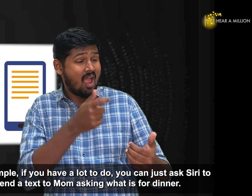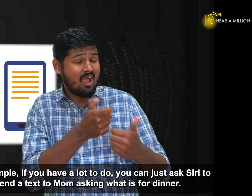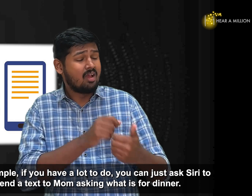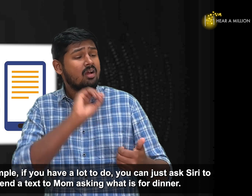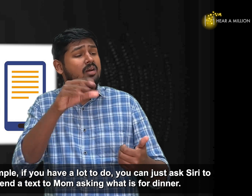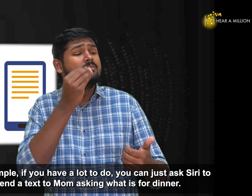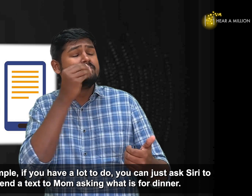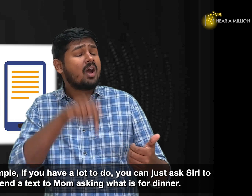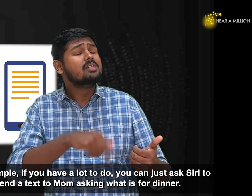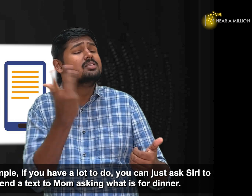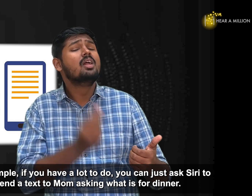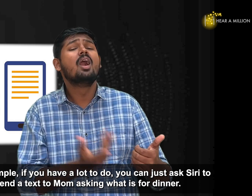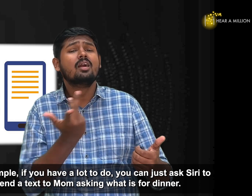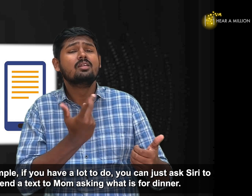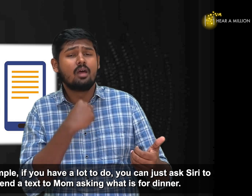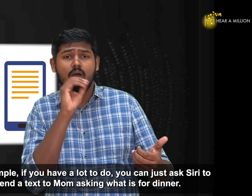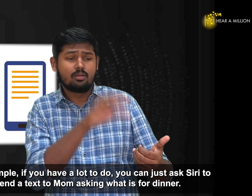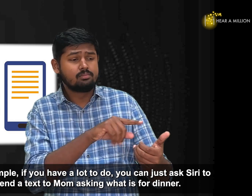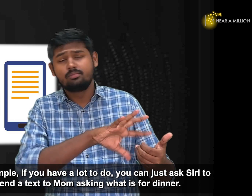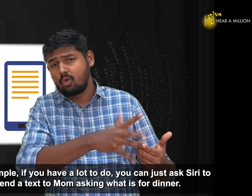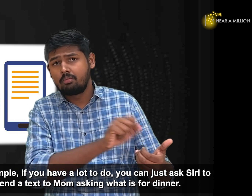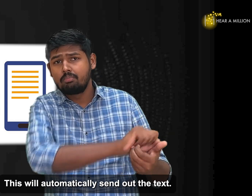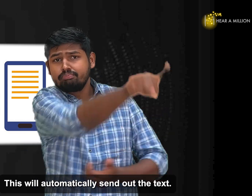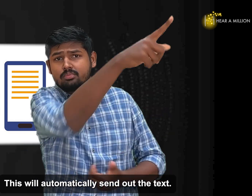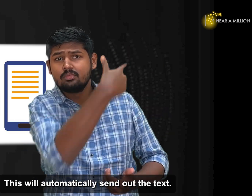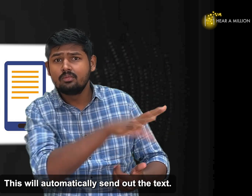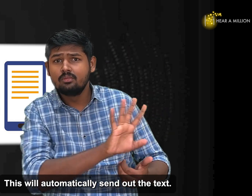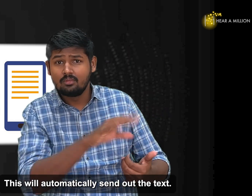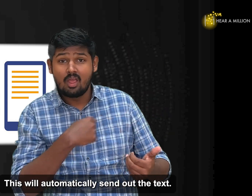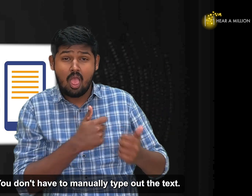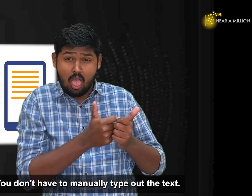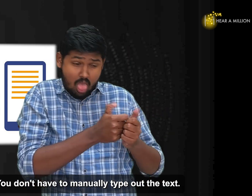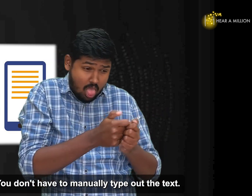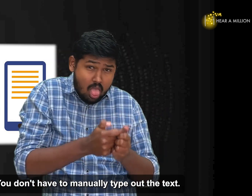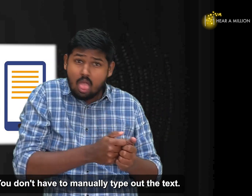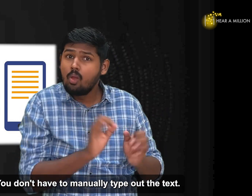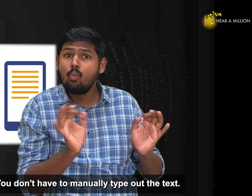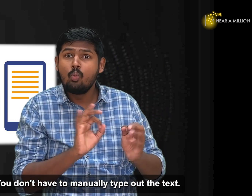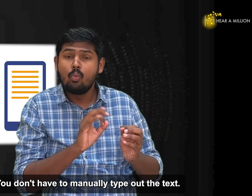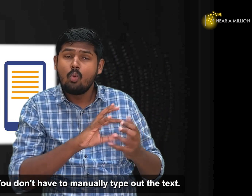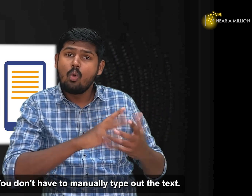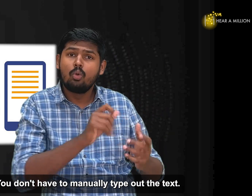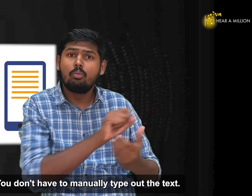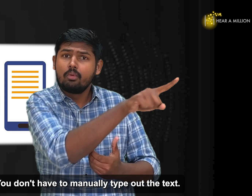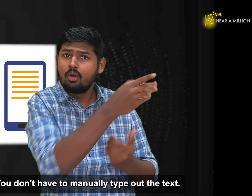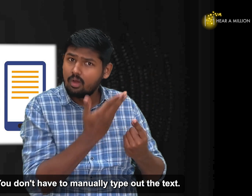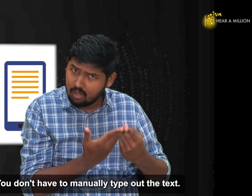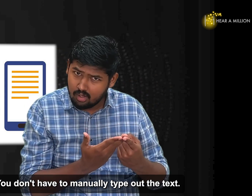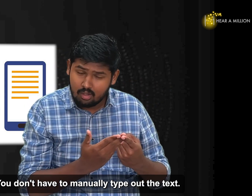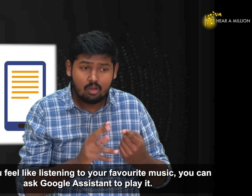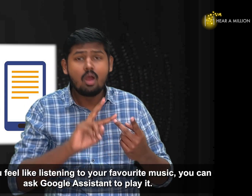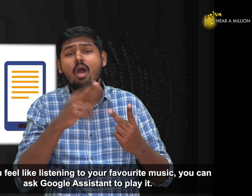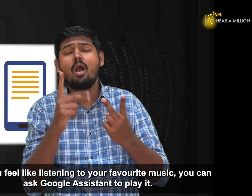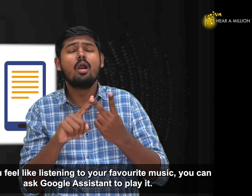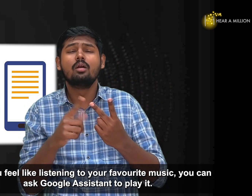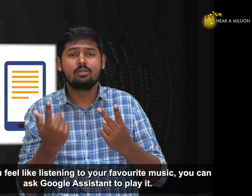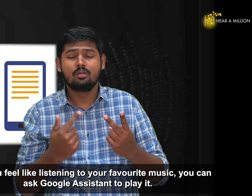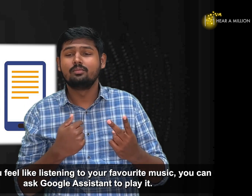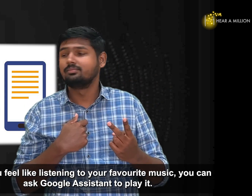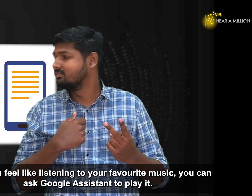लिए कह सकते हैं जिसमें पूछा जाए कि रात को खाने में क्या बनाया गया है। या यदि आपको